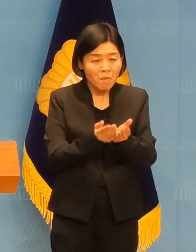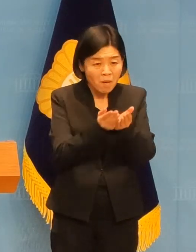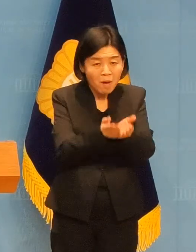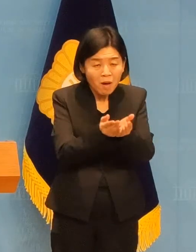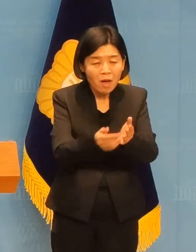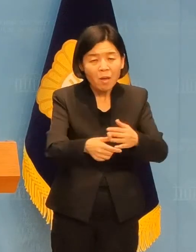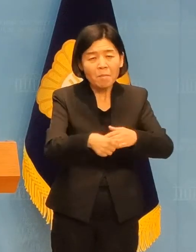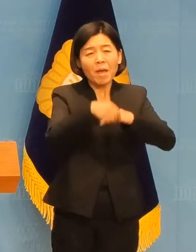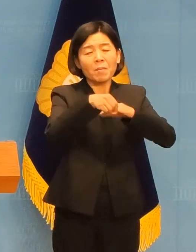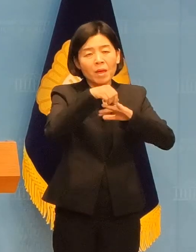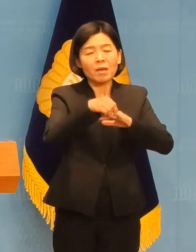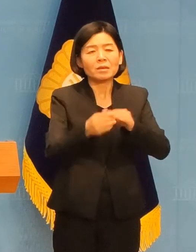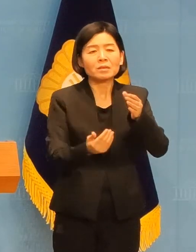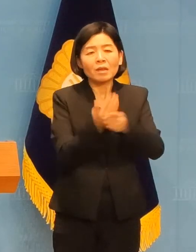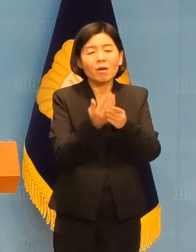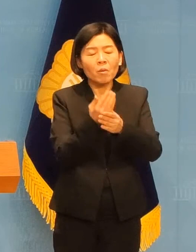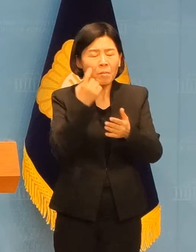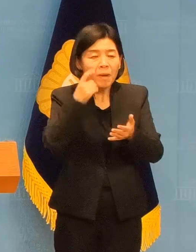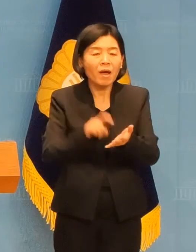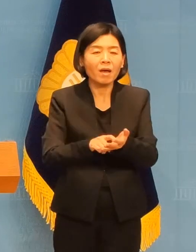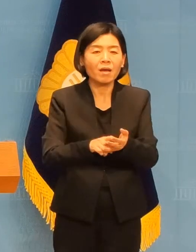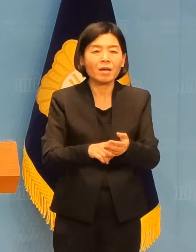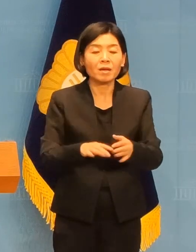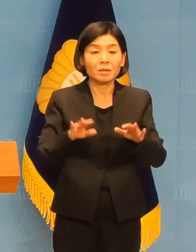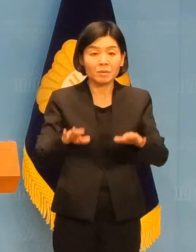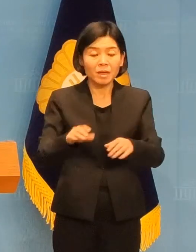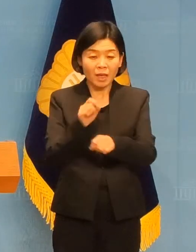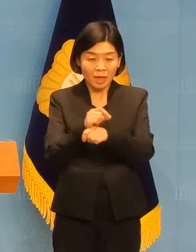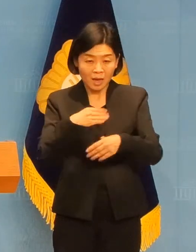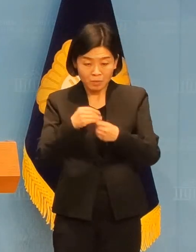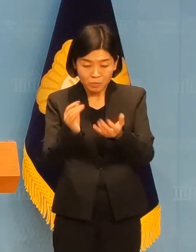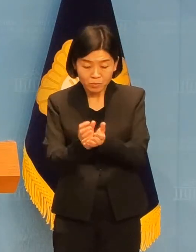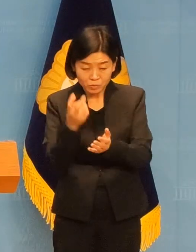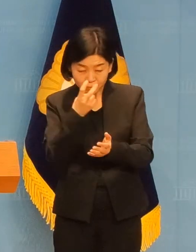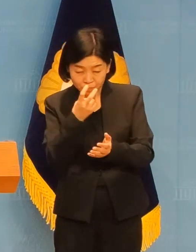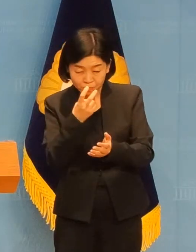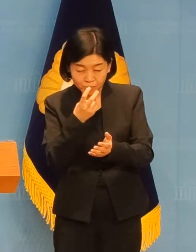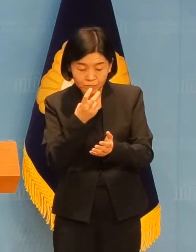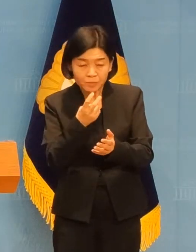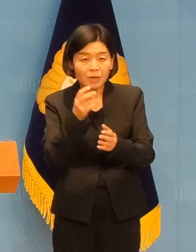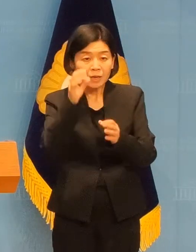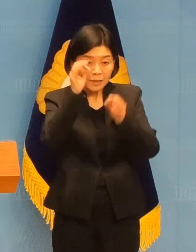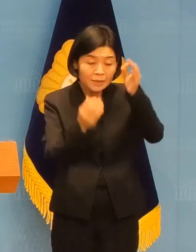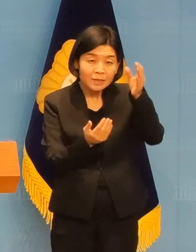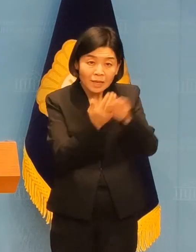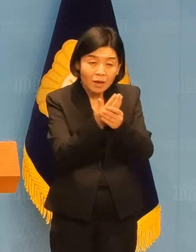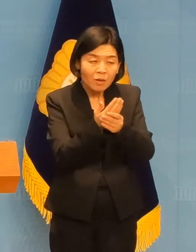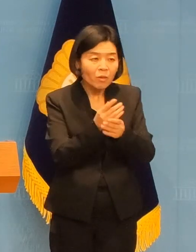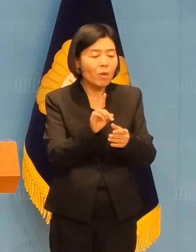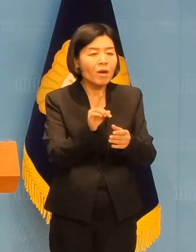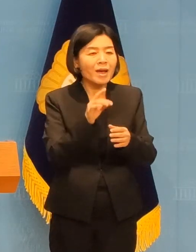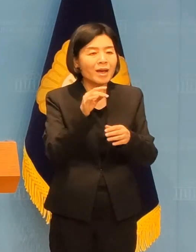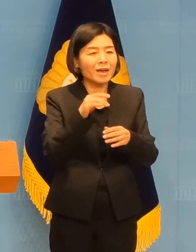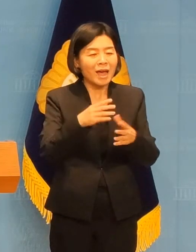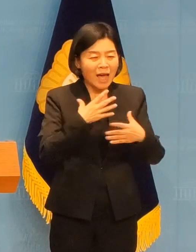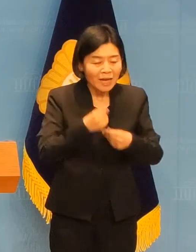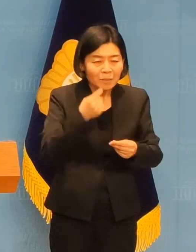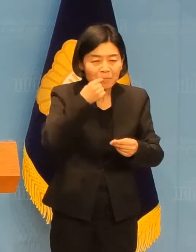확인됐습니다. 이번 달 초 행정안전부 2차 점검에서 23건의 안전 미비 사항이